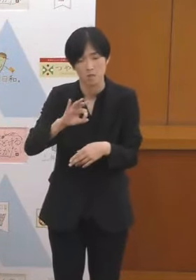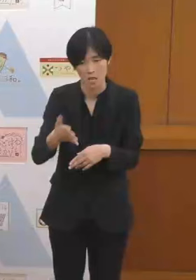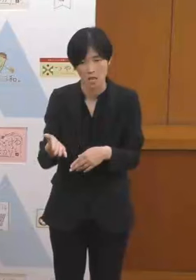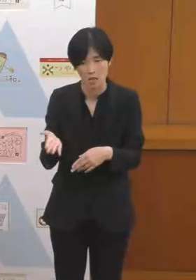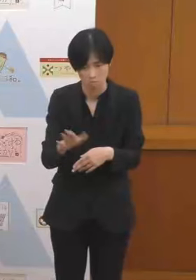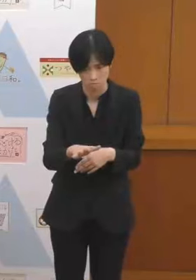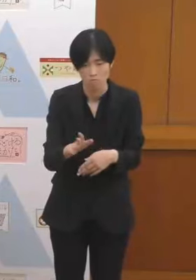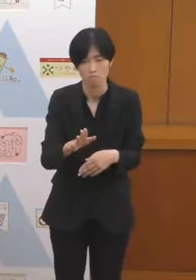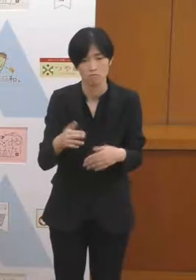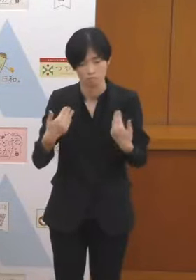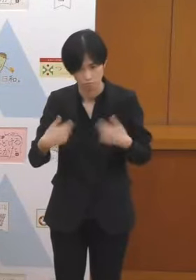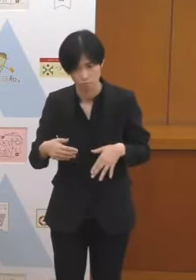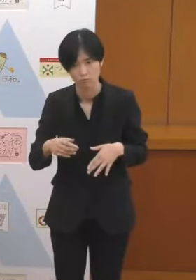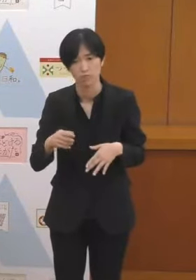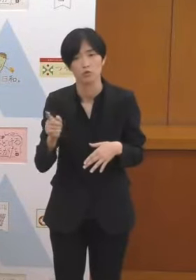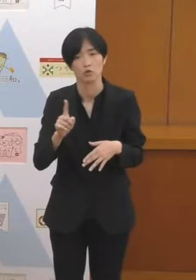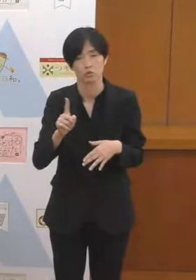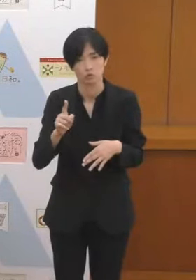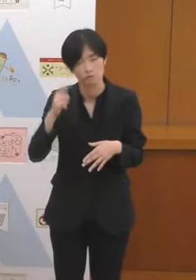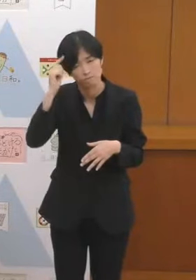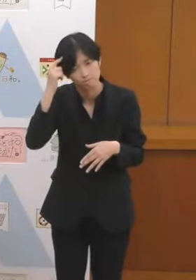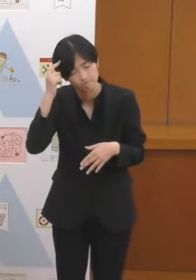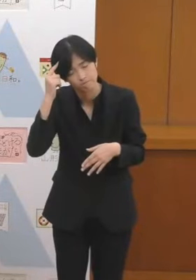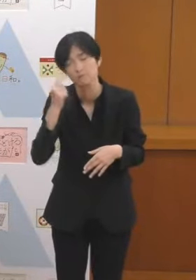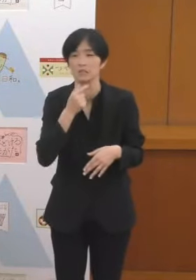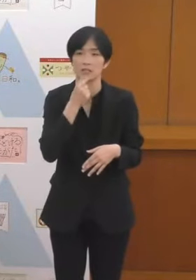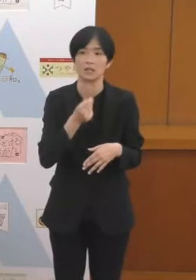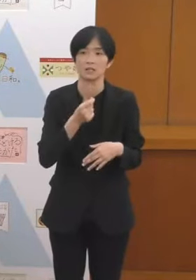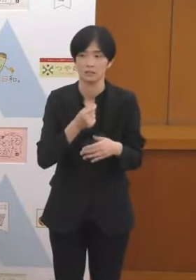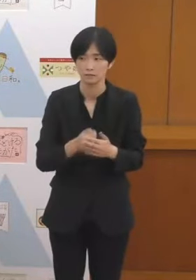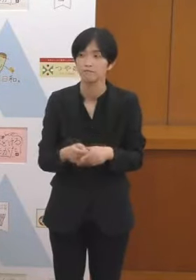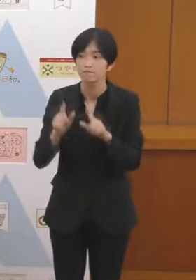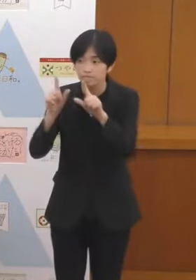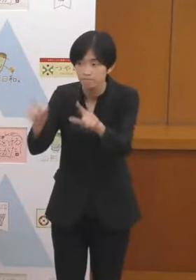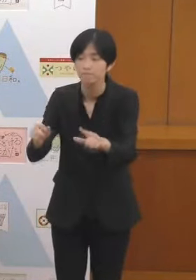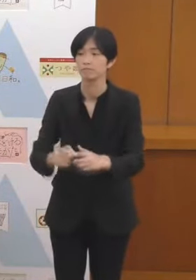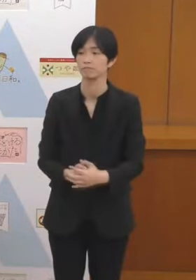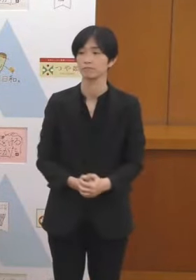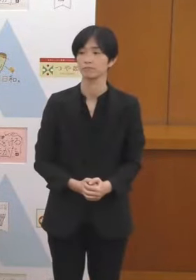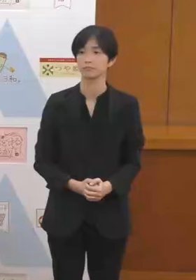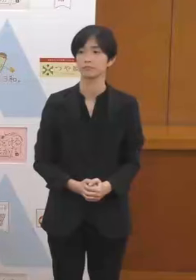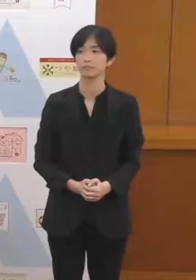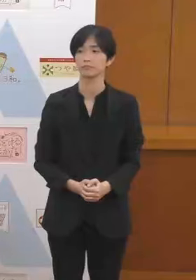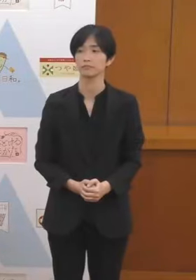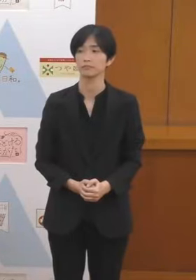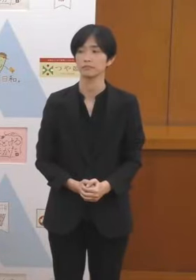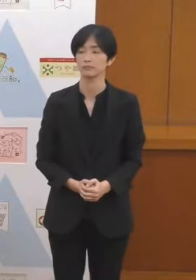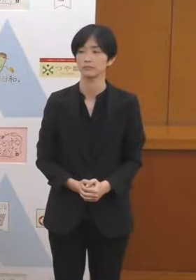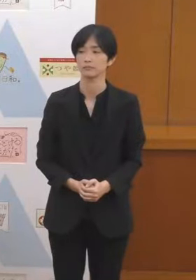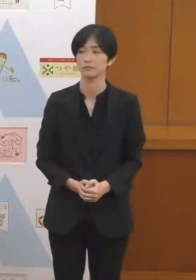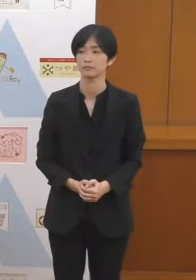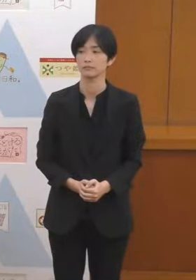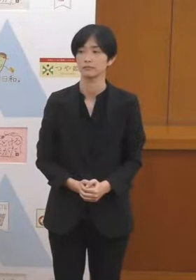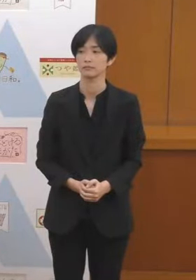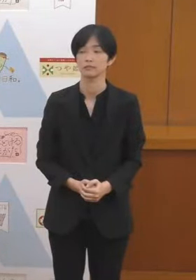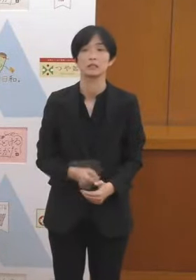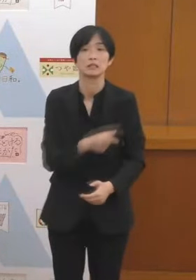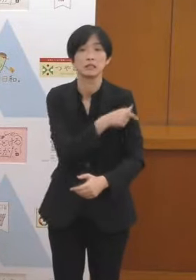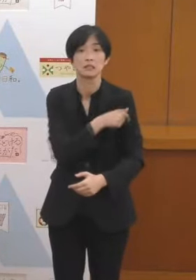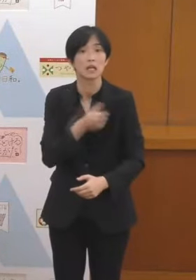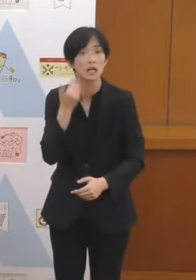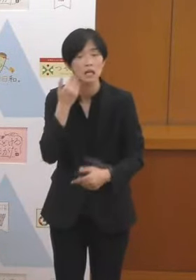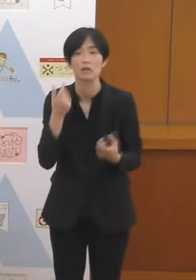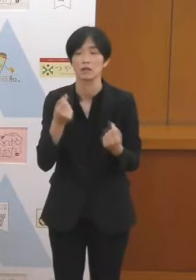可能性について前向きに検討してまいりたいと考えておりますありがとうございますま